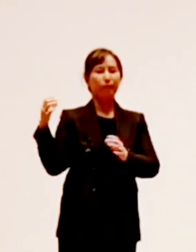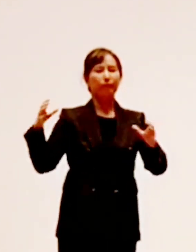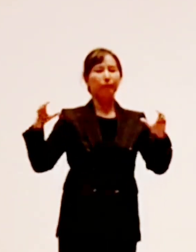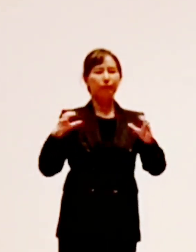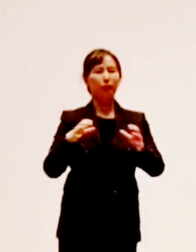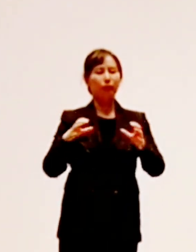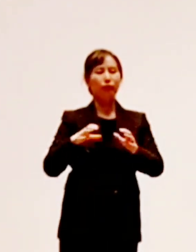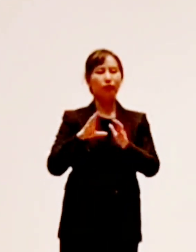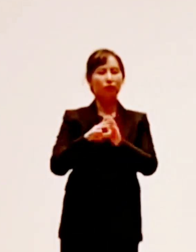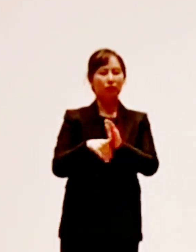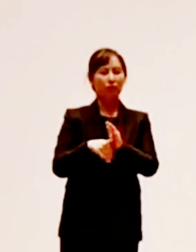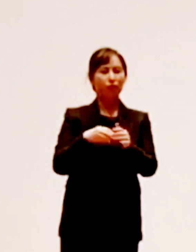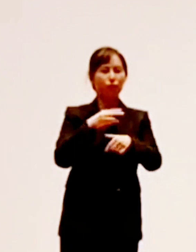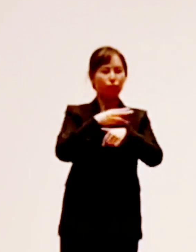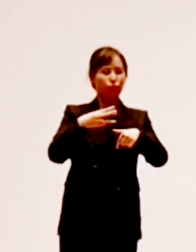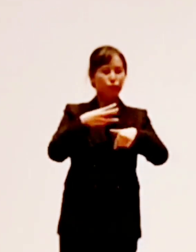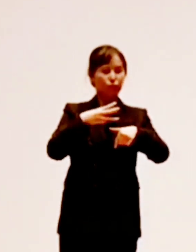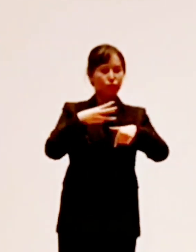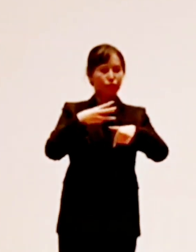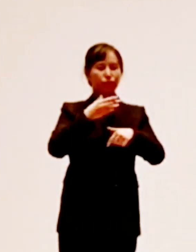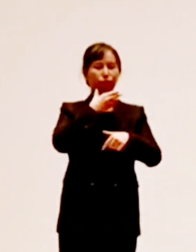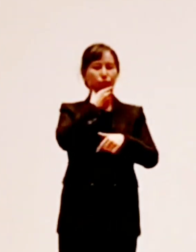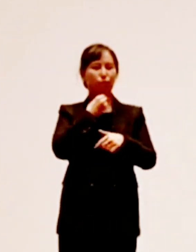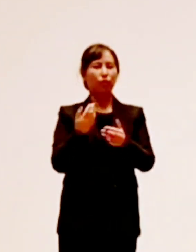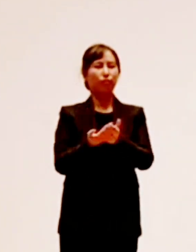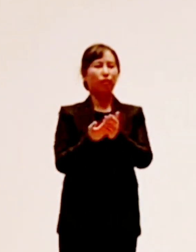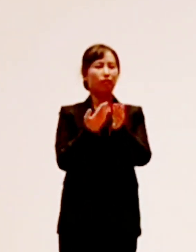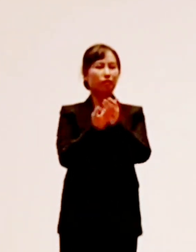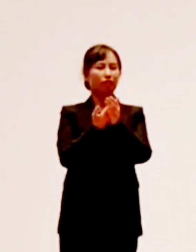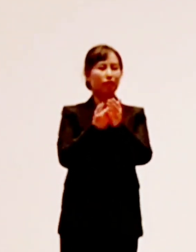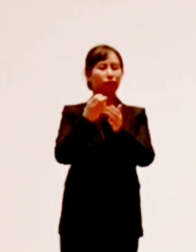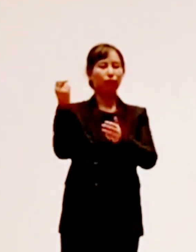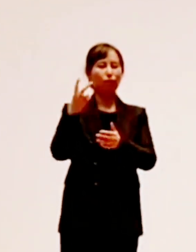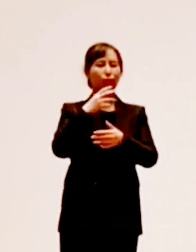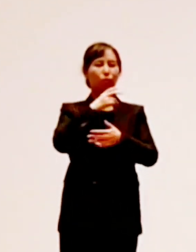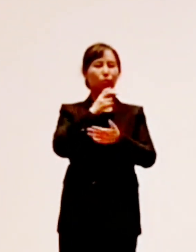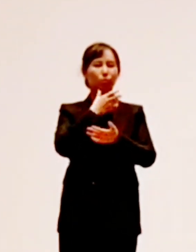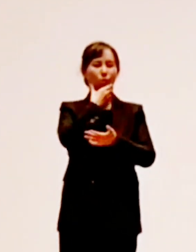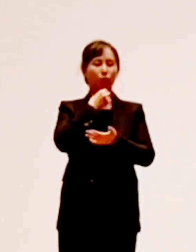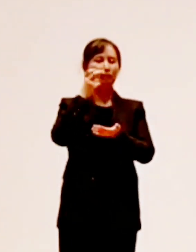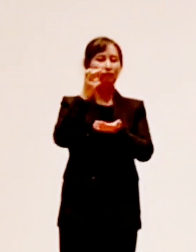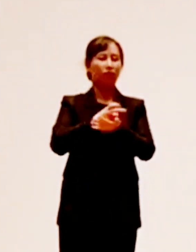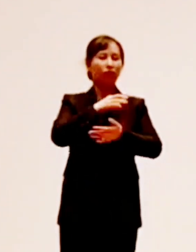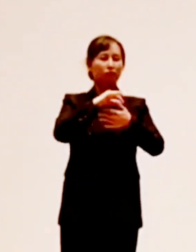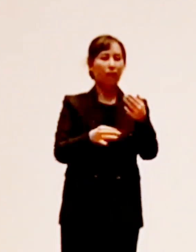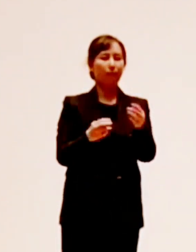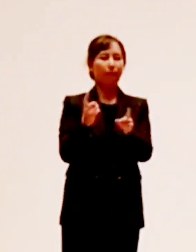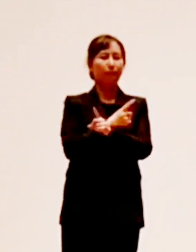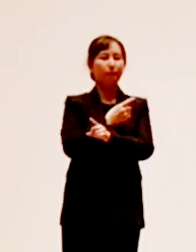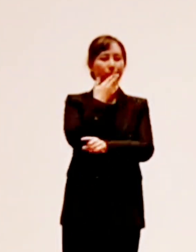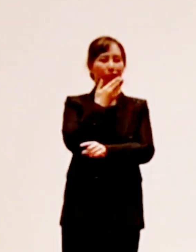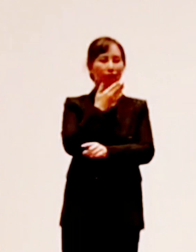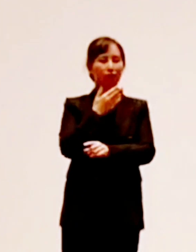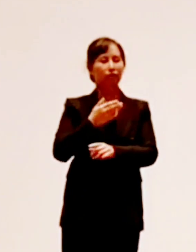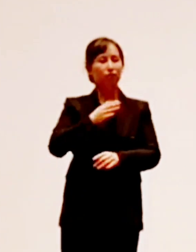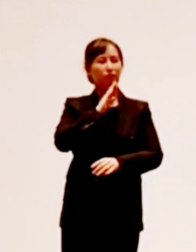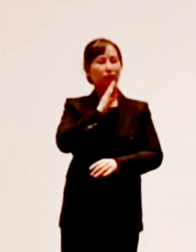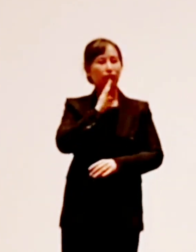때 분위군의 복지 정책이 바뀔 수 있다는 것입니다. 그렇지 않습니까, 여러분?